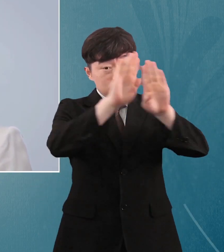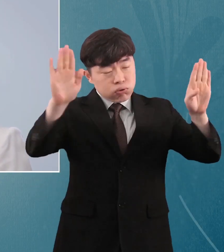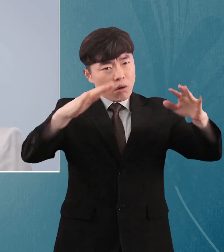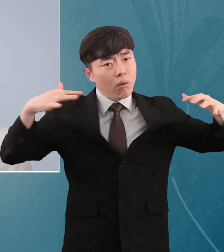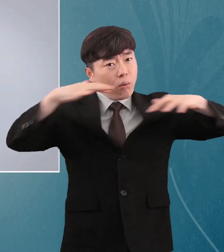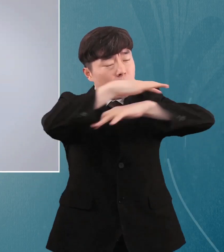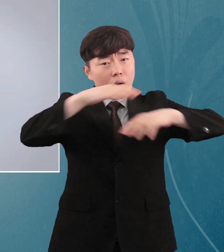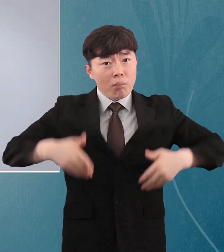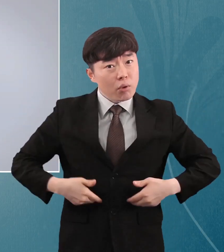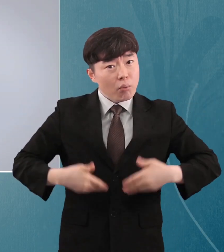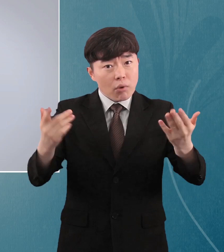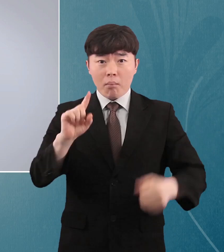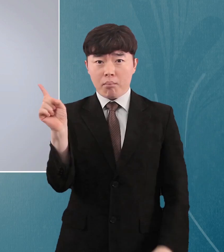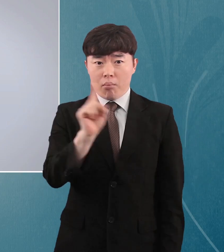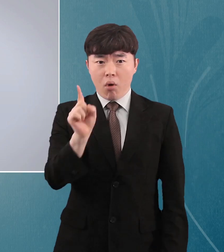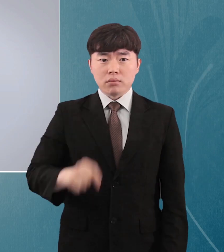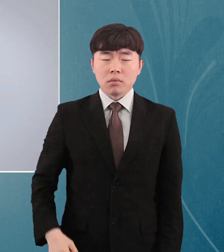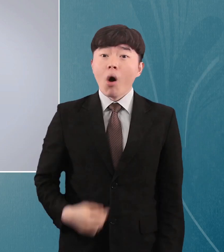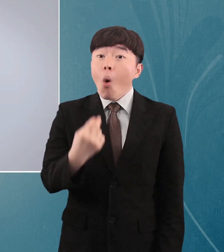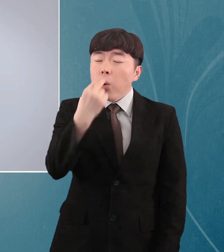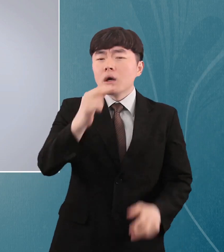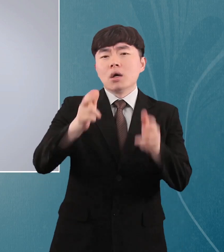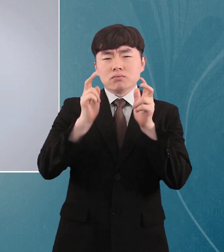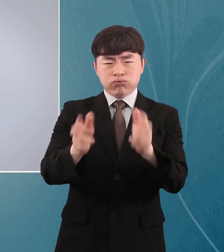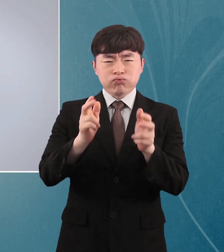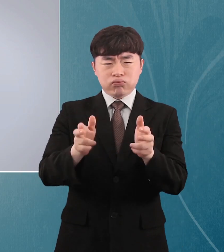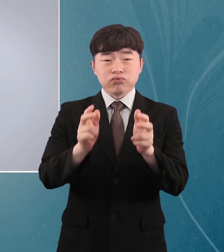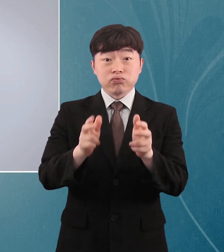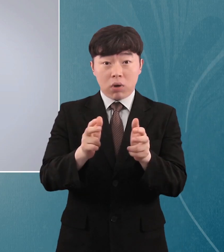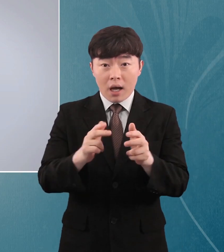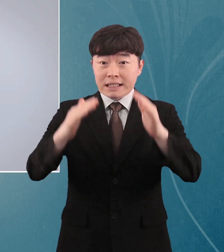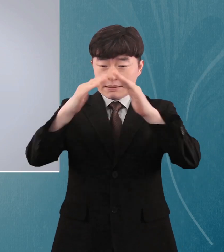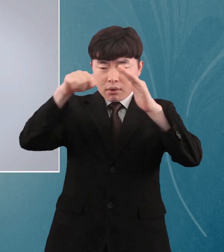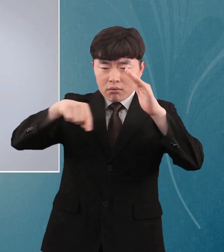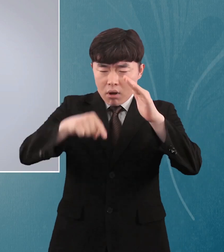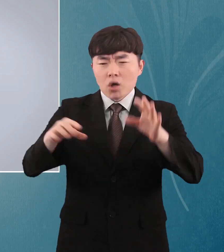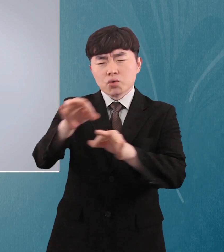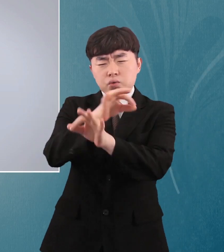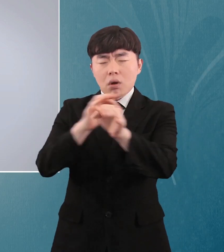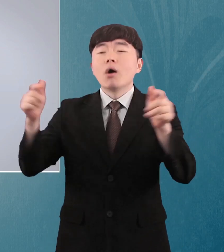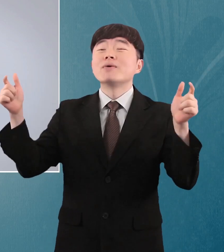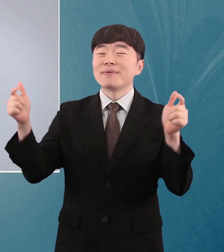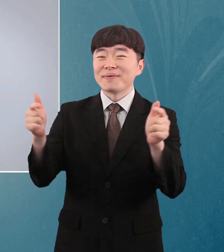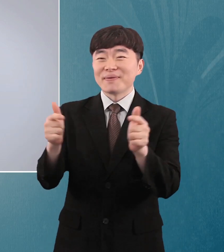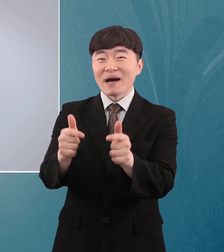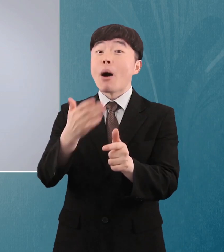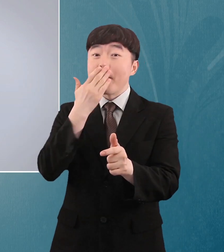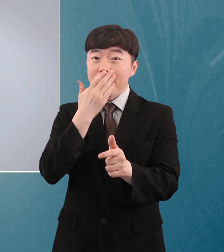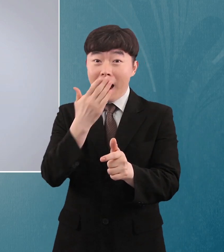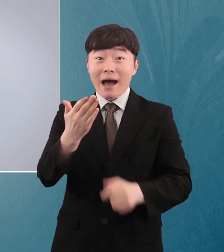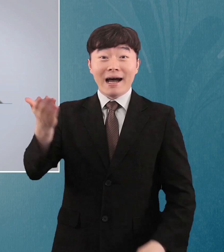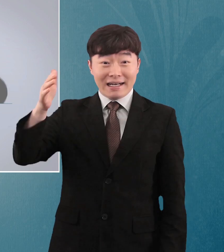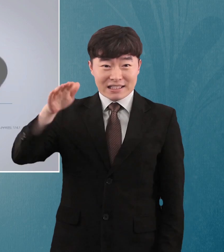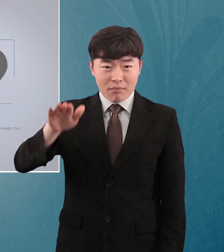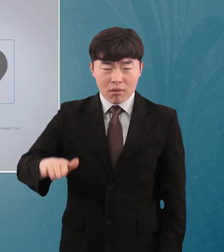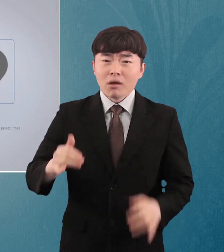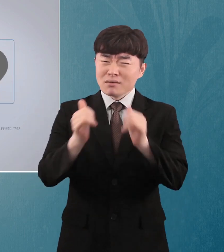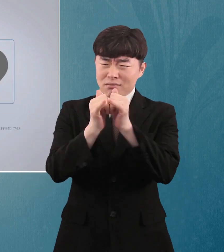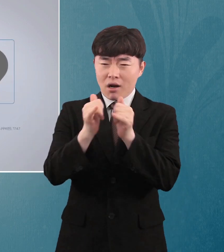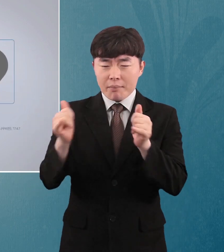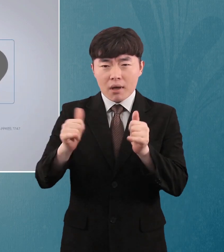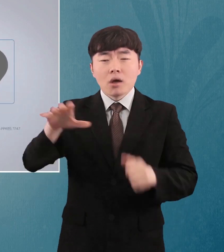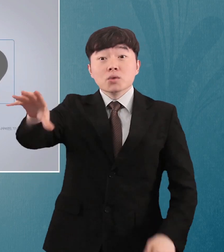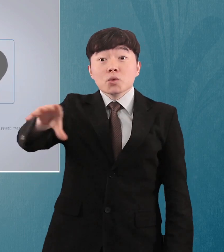필요하진 않나요? 공기청정기를 가동할 경우 실내 미세먼지 농도를 낮출 수 있습니다. 그러나 사람이